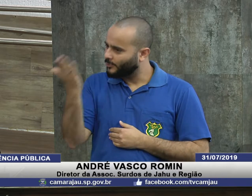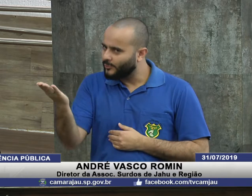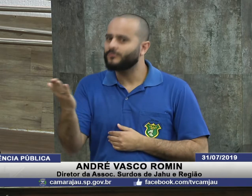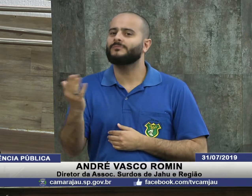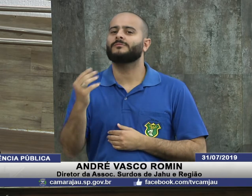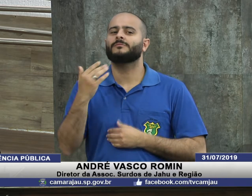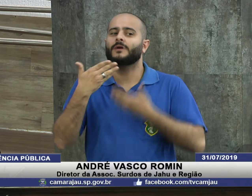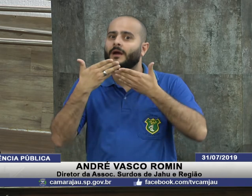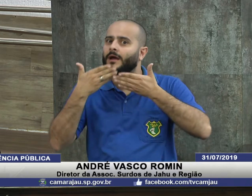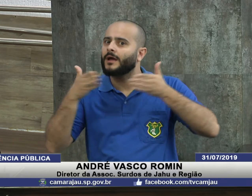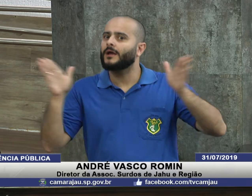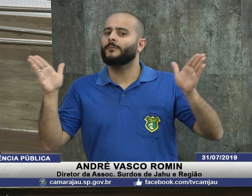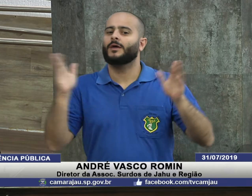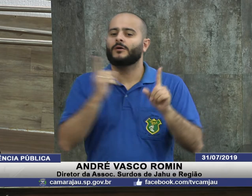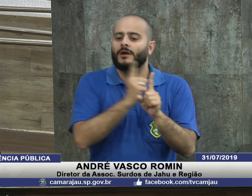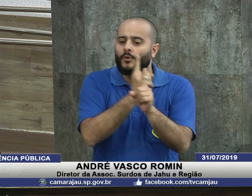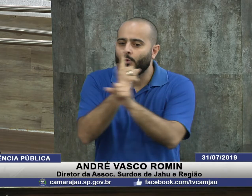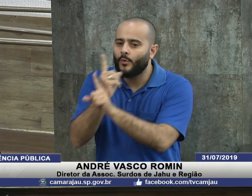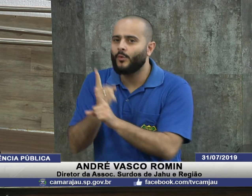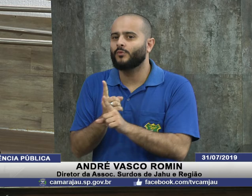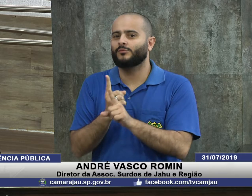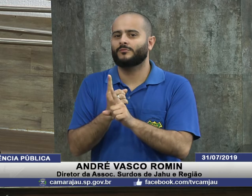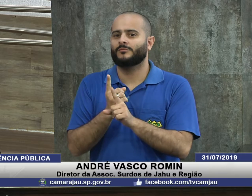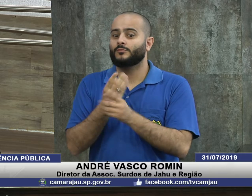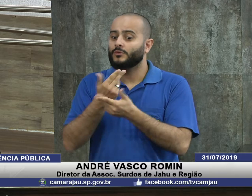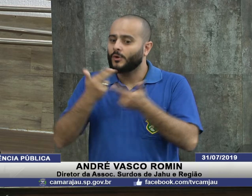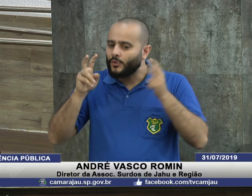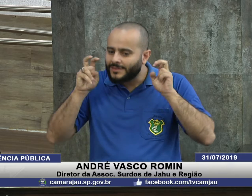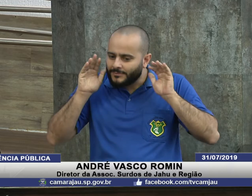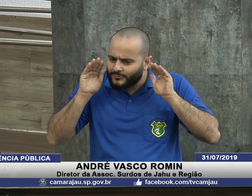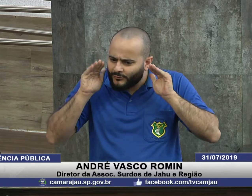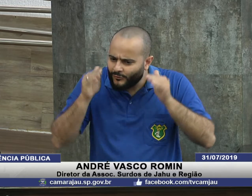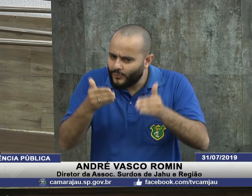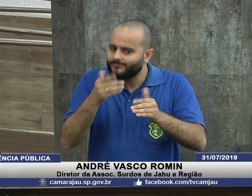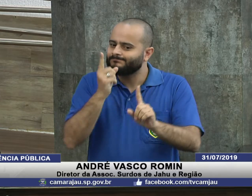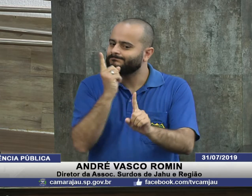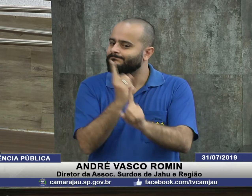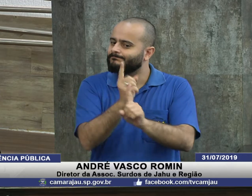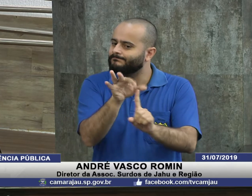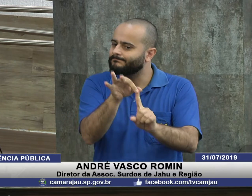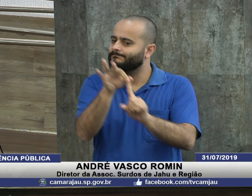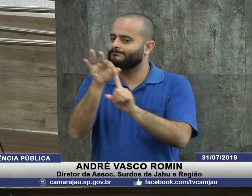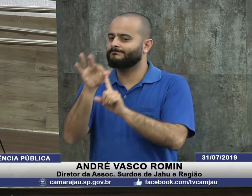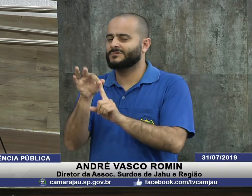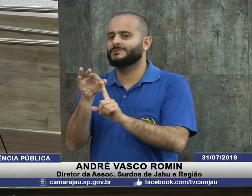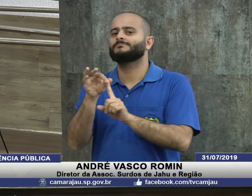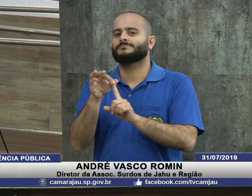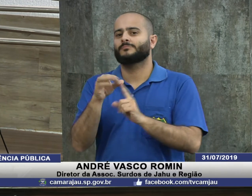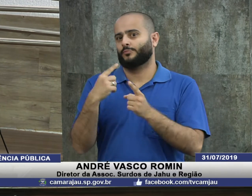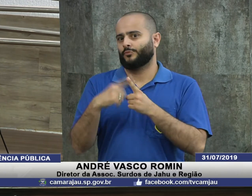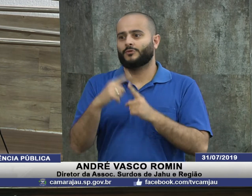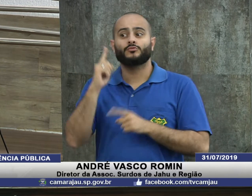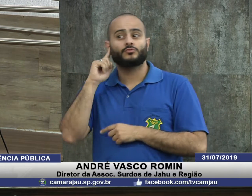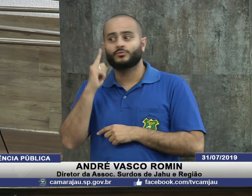E, primeiramente, muito obrigado pela oportunidade, pela abertura da Câmara, hoje aqui na figura do autor dessa propositura, o